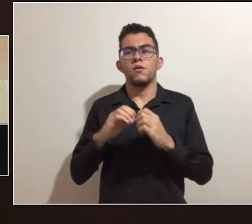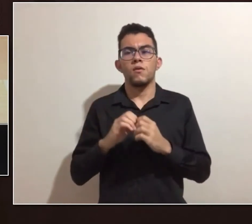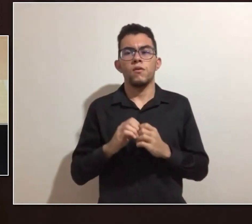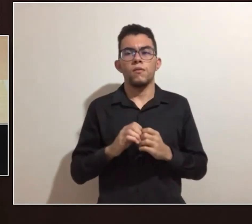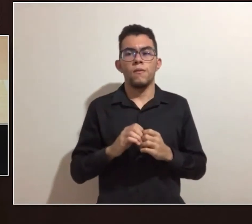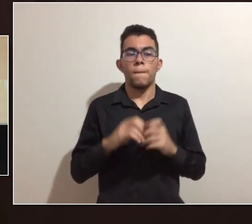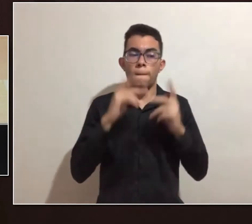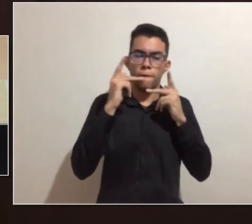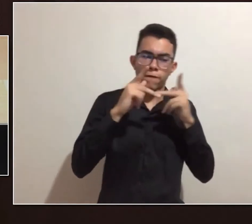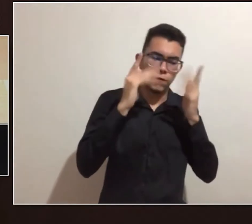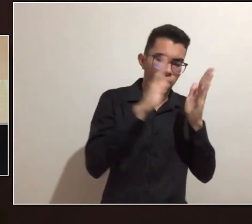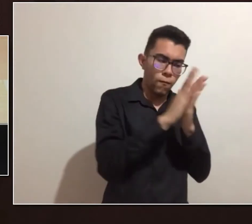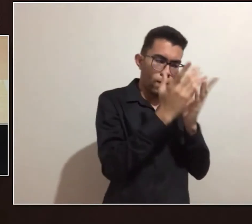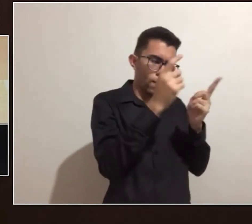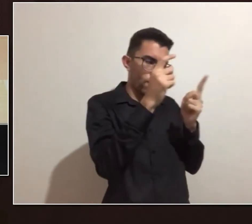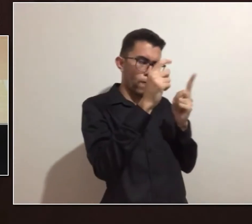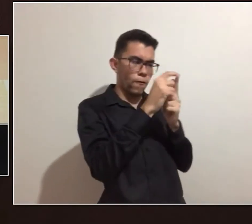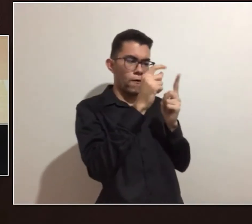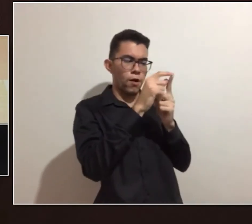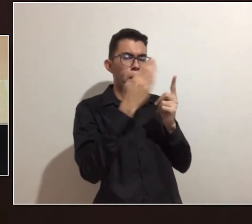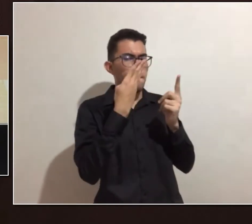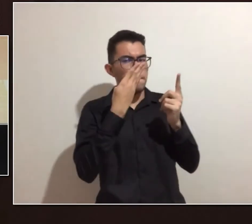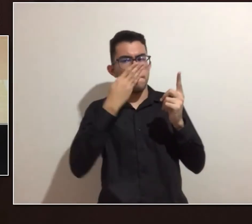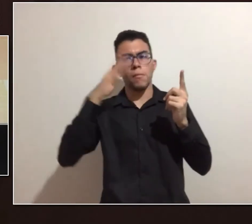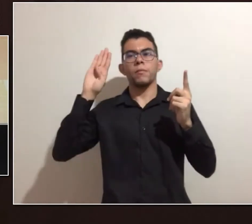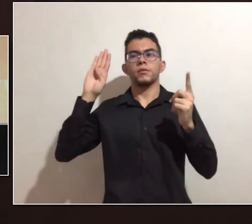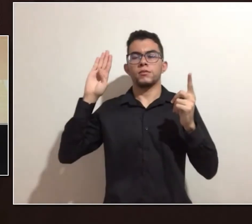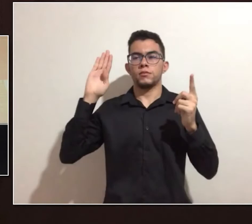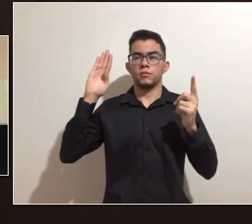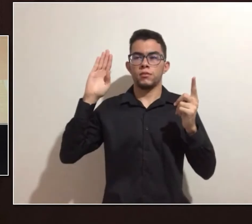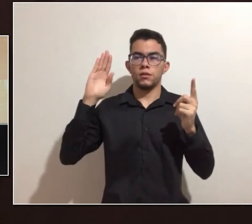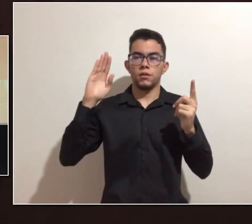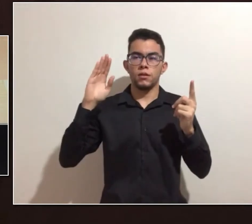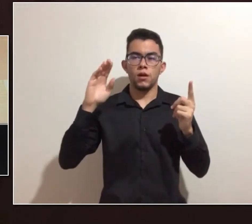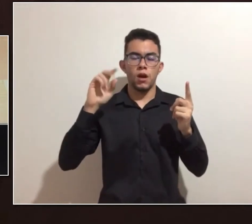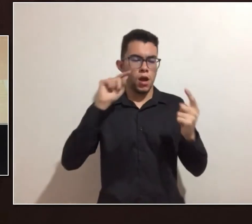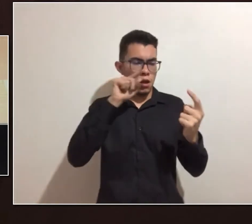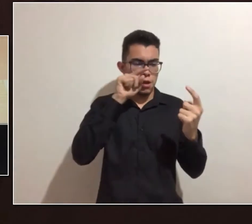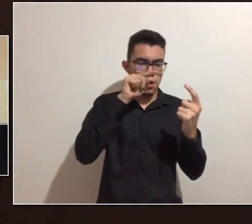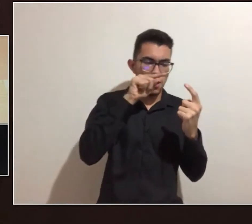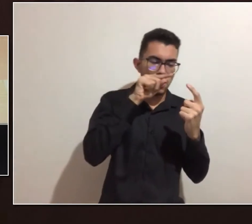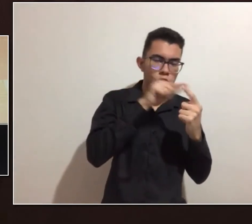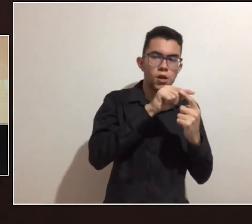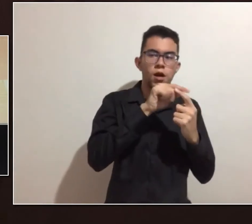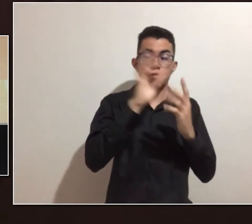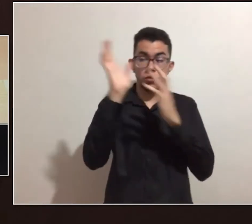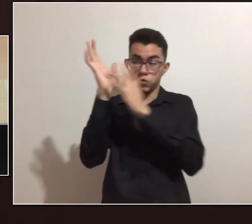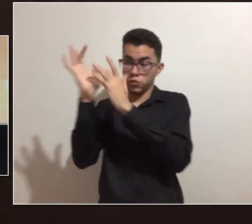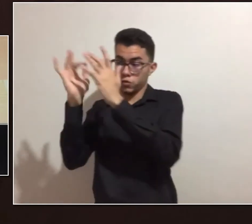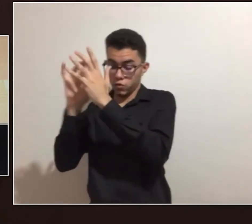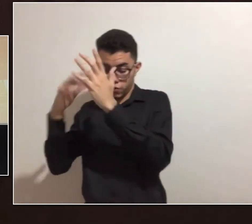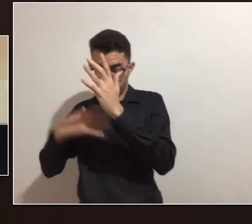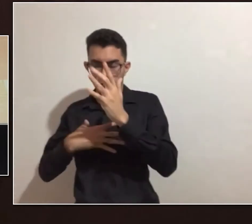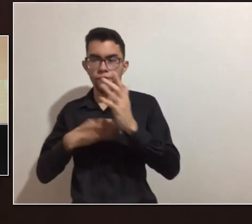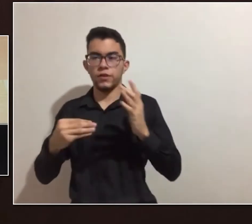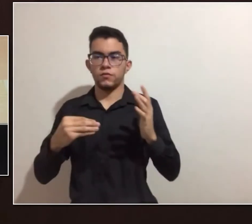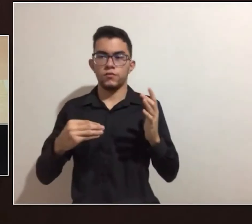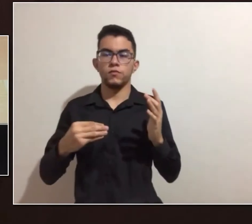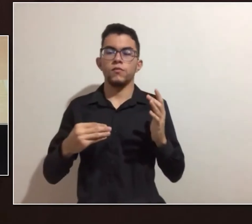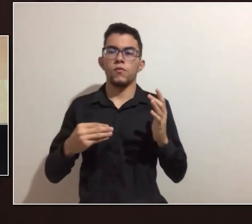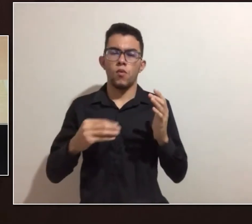Sagradas Escrituras. Esse Evangelho é com respeito a seu Filho. Então o Evangelho